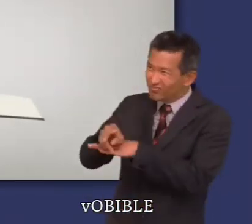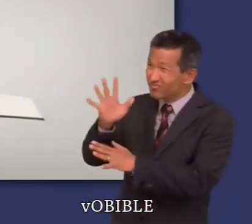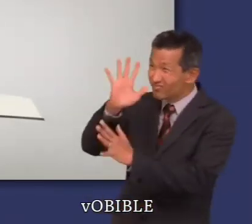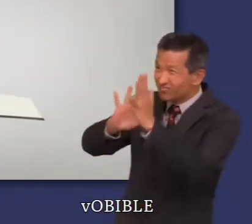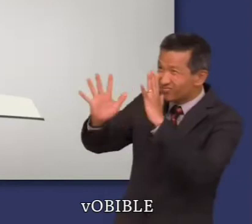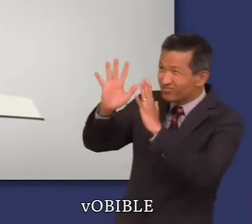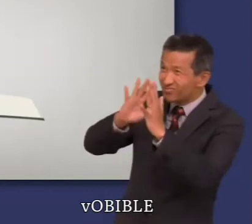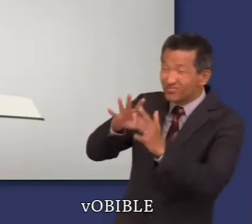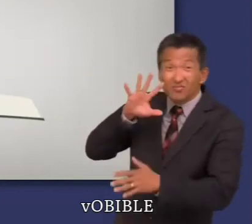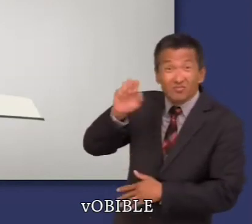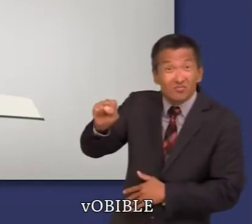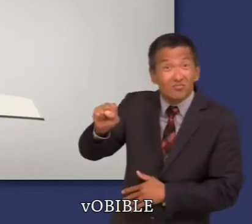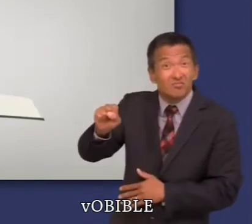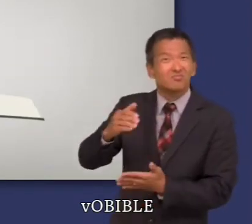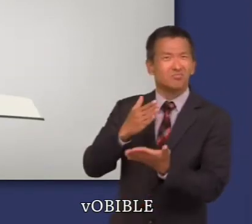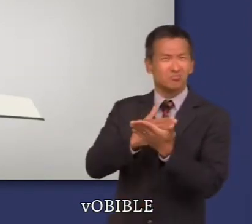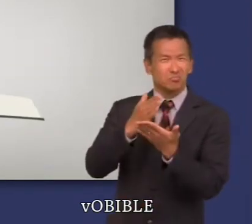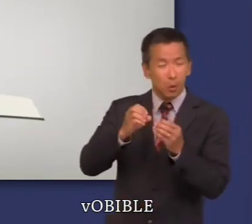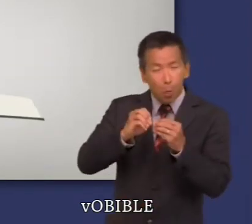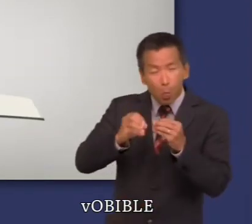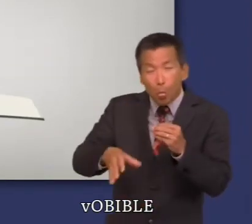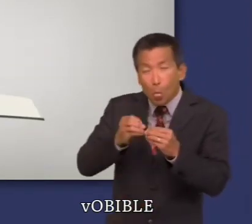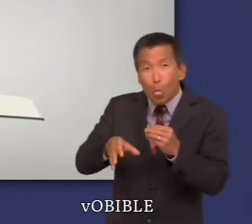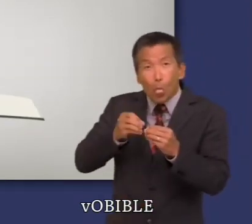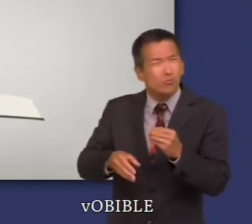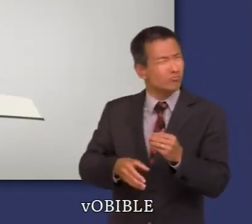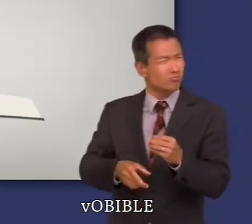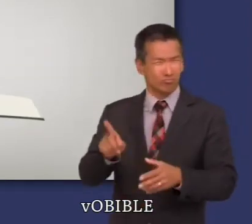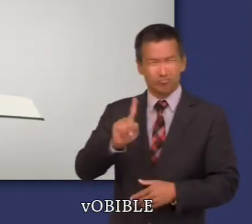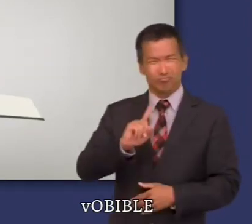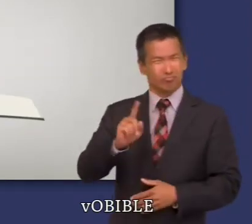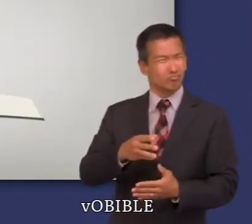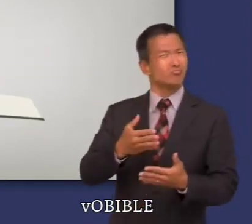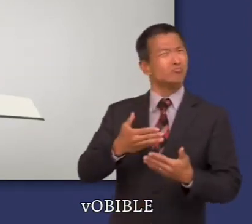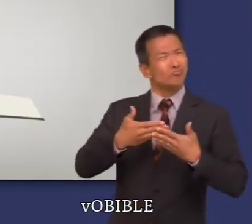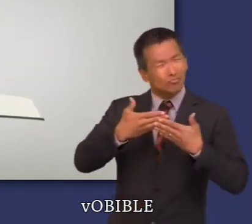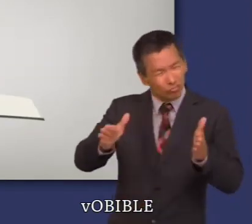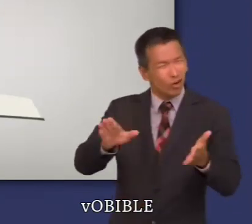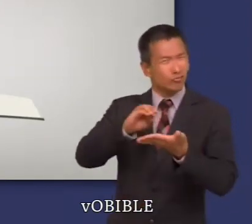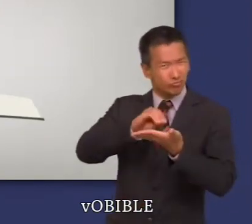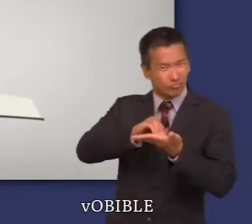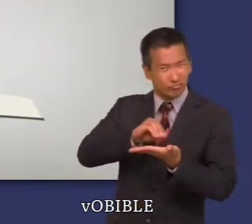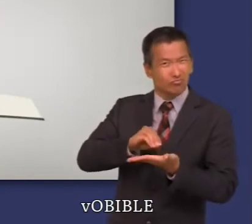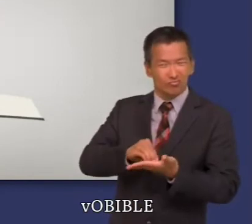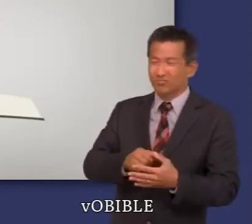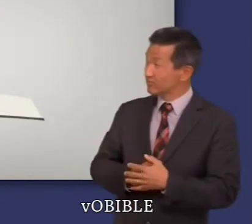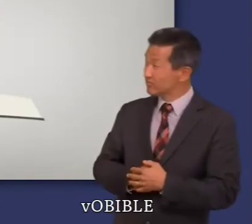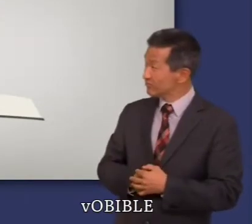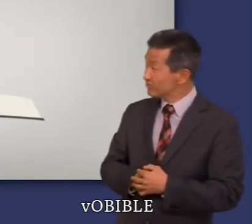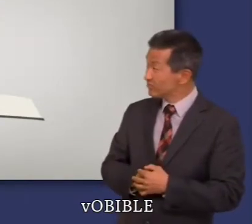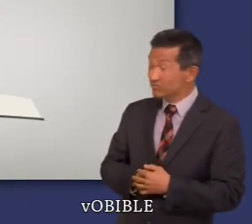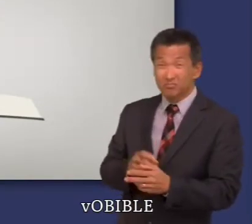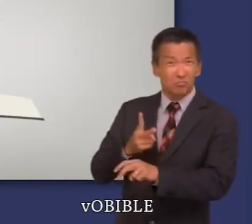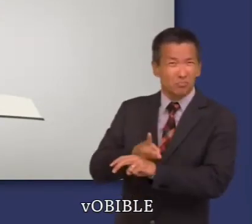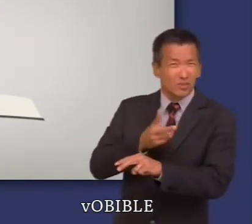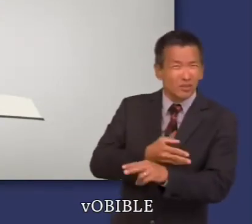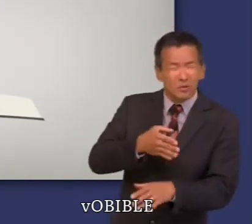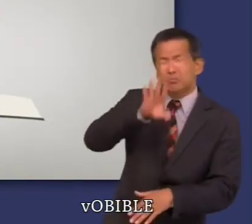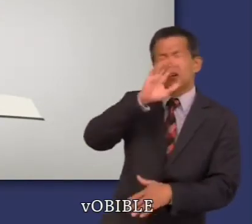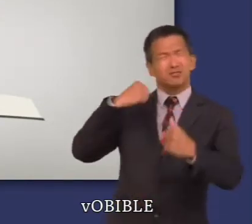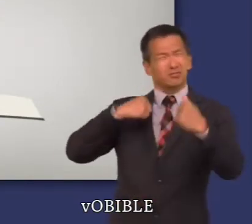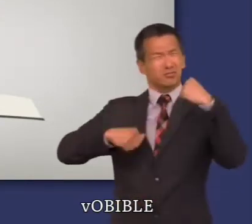Dans le chapitre 23, David reconnaît humblement « L'Esprit de Jéhovah a parlé par mon intermédiaire. Ses